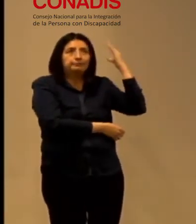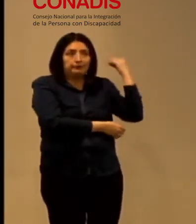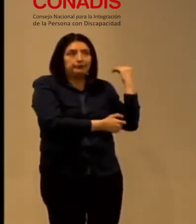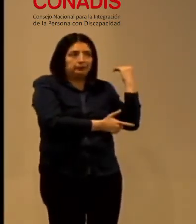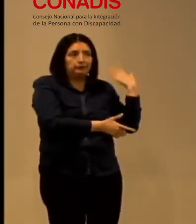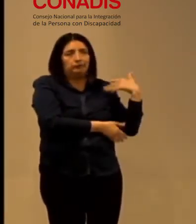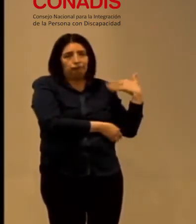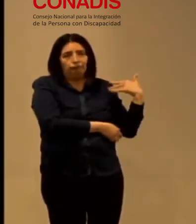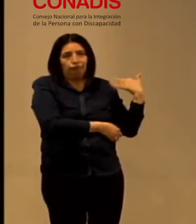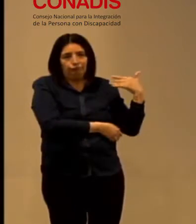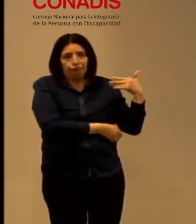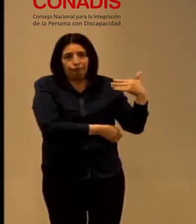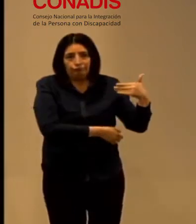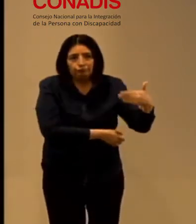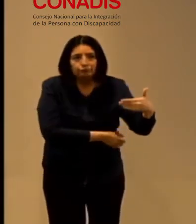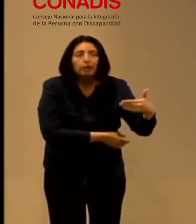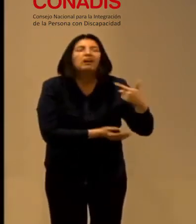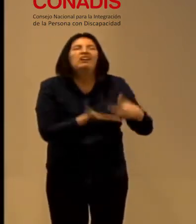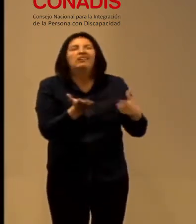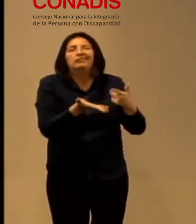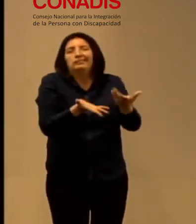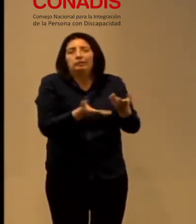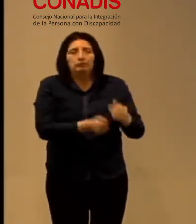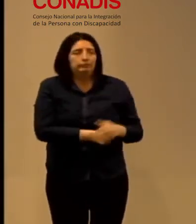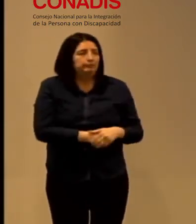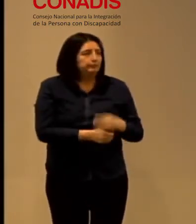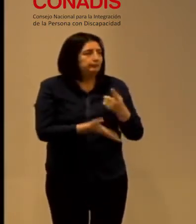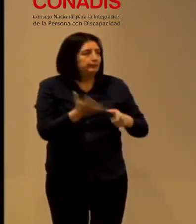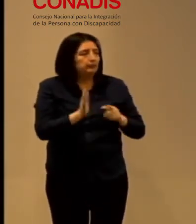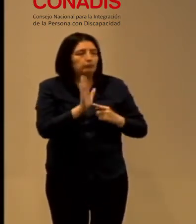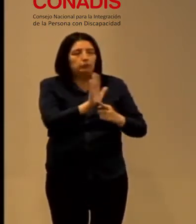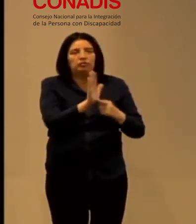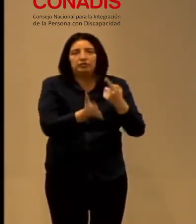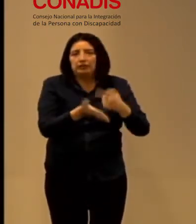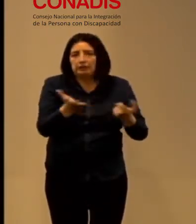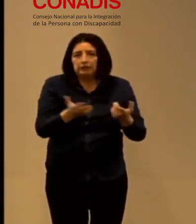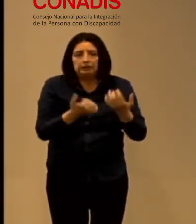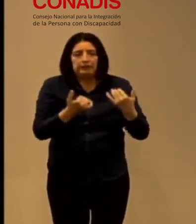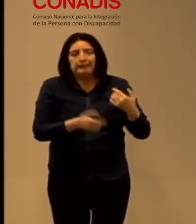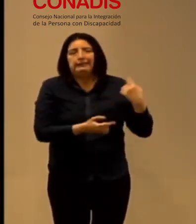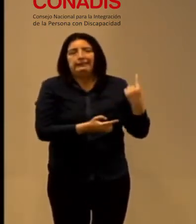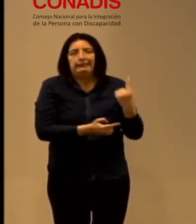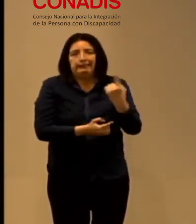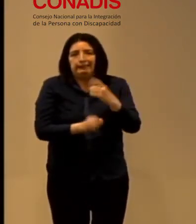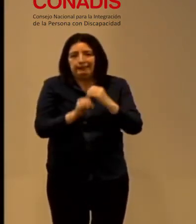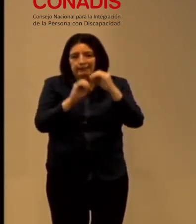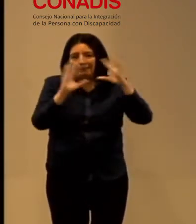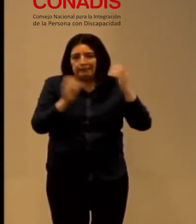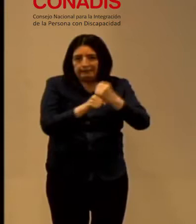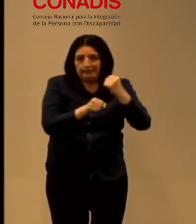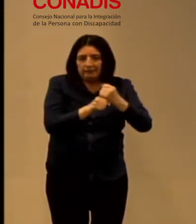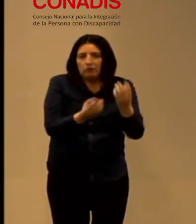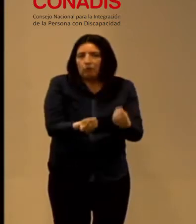últimos años y les quiero mostrar en qué se traduce en la gestión del día a día